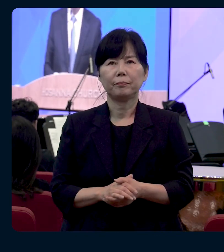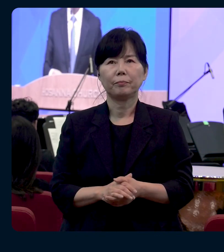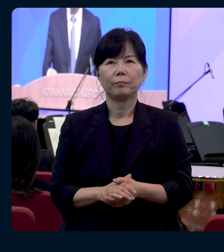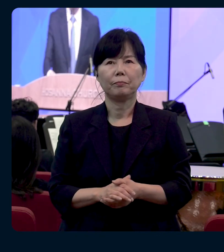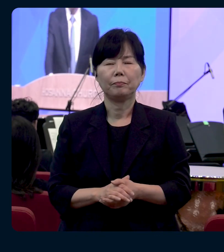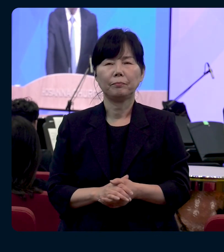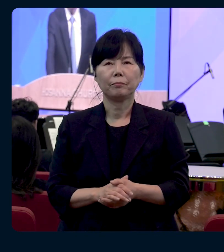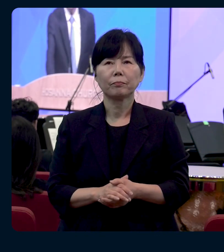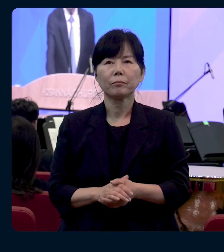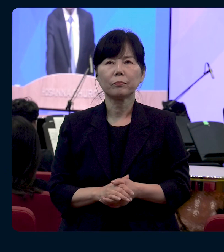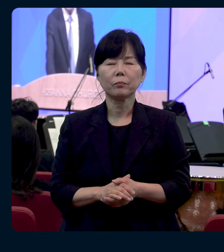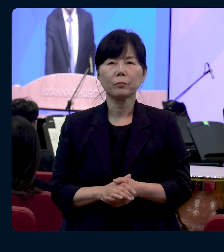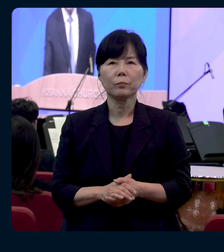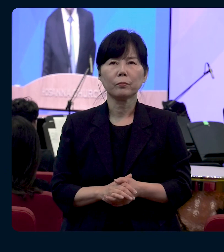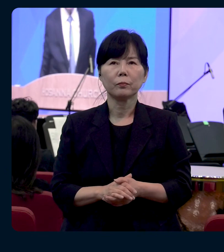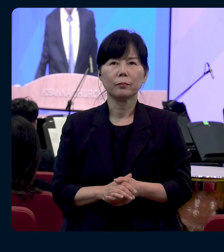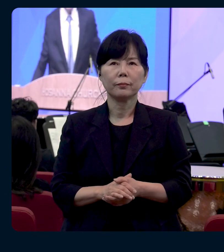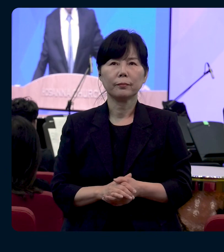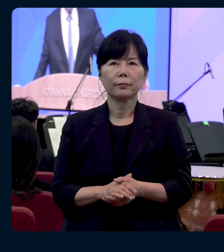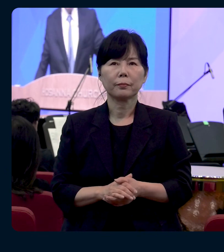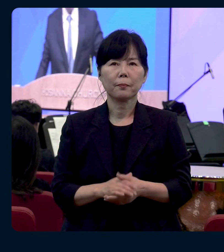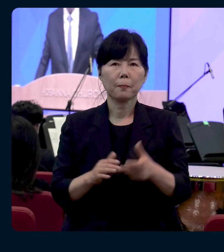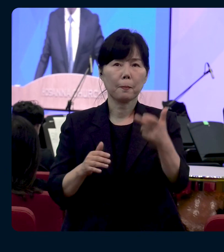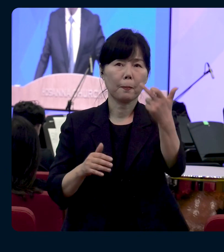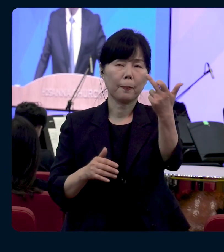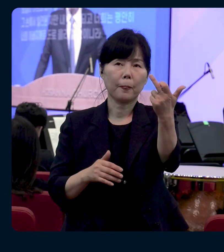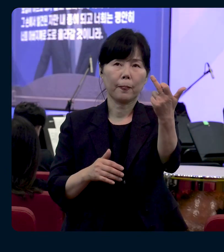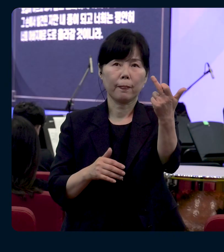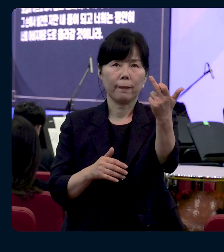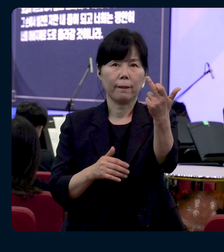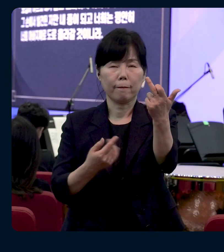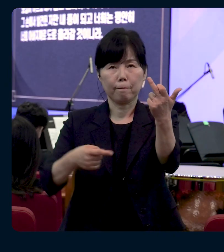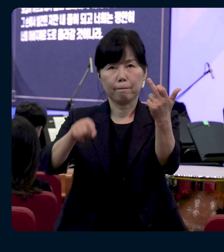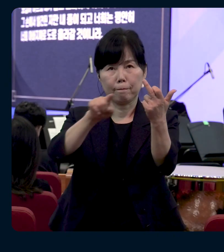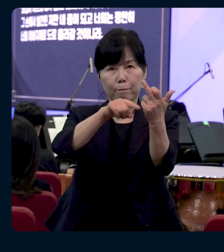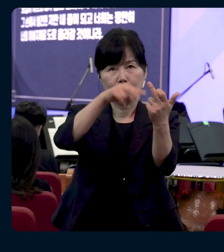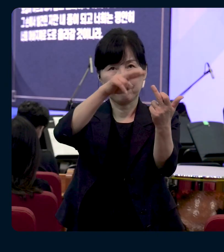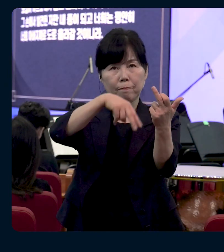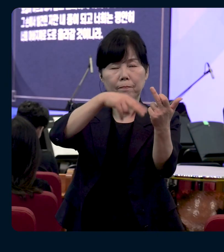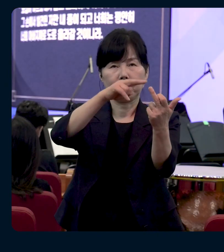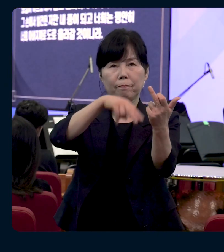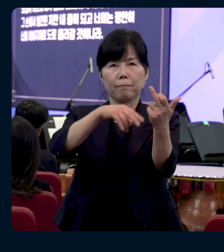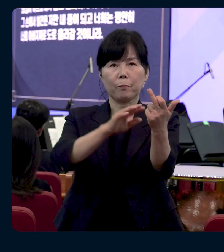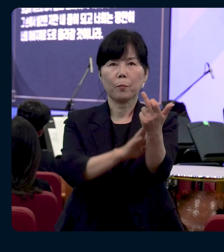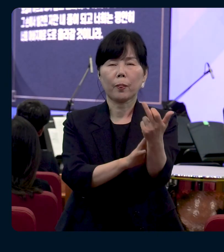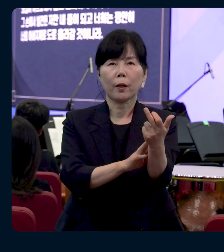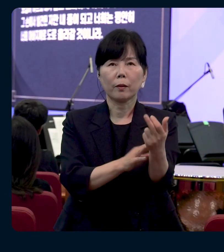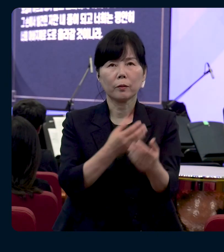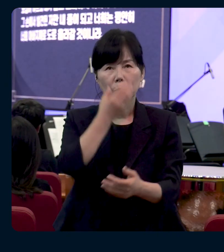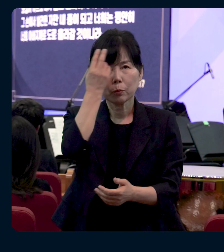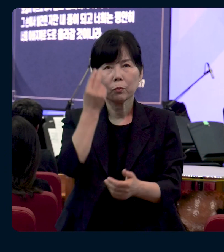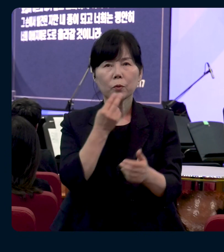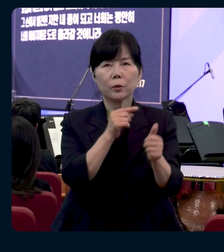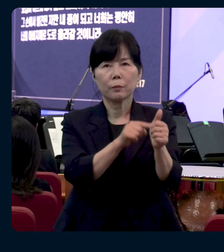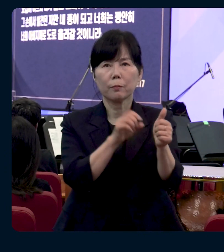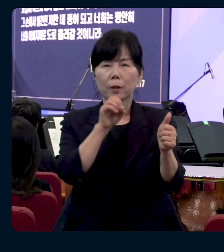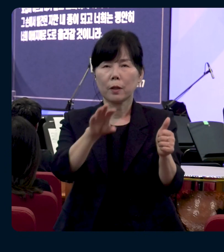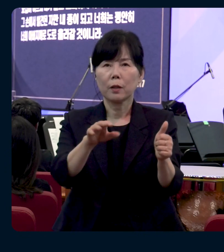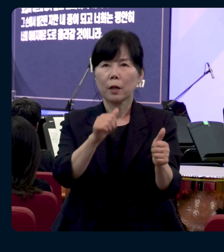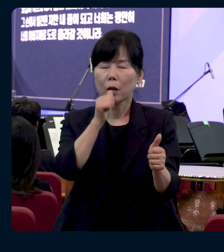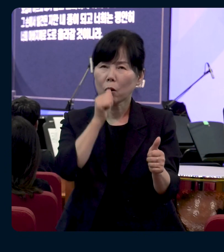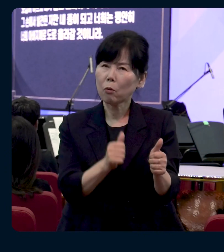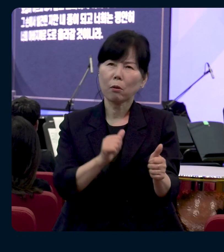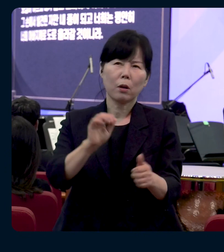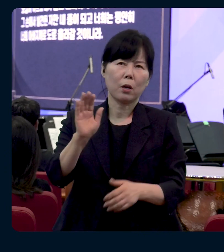그를 배려하는 것. 우리 17절 말씀을 함께 읽겠습니다. 17절 같이 읽습니다. 요셉이 이르되